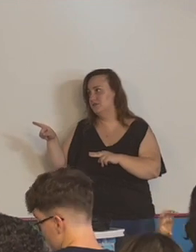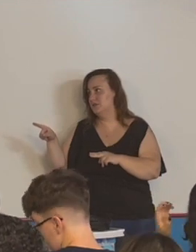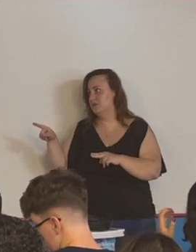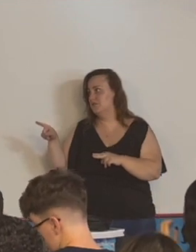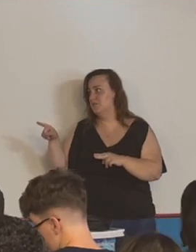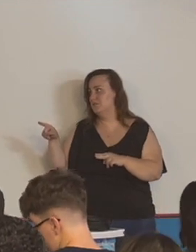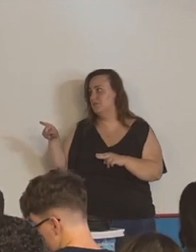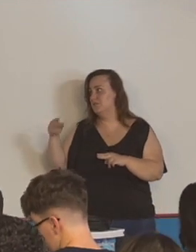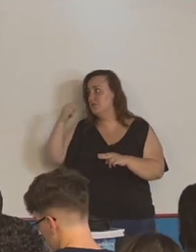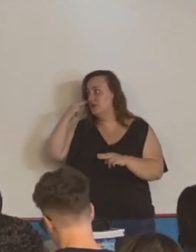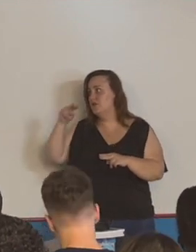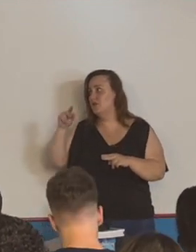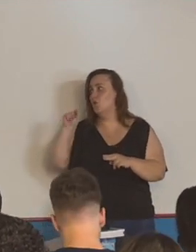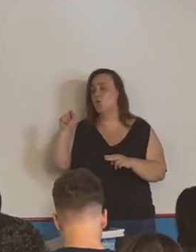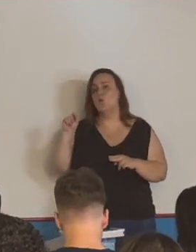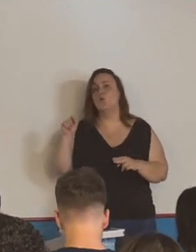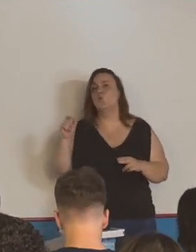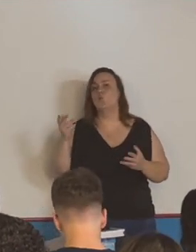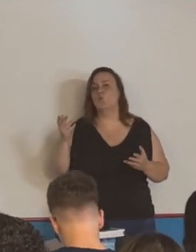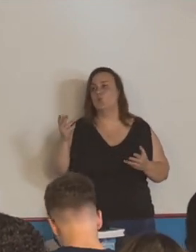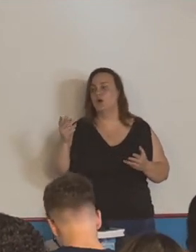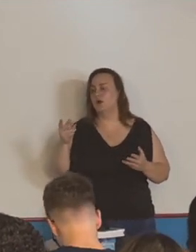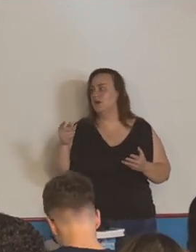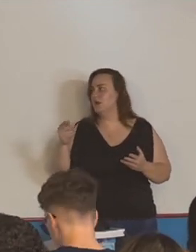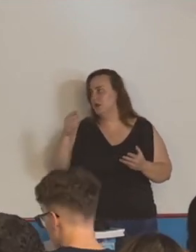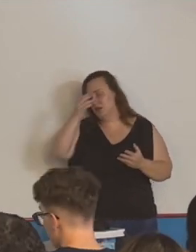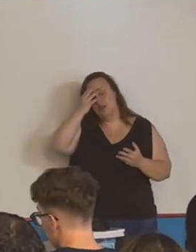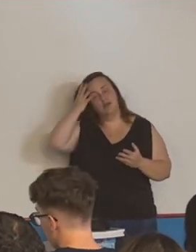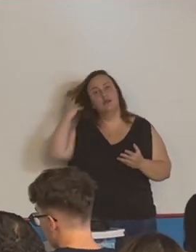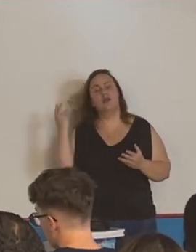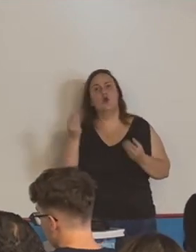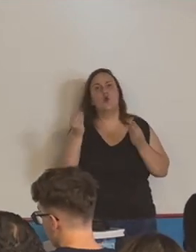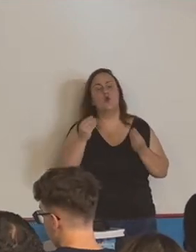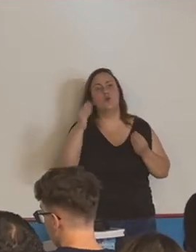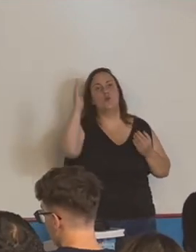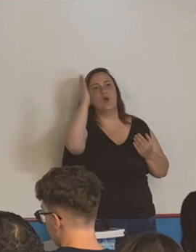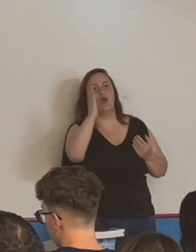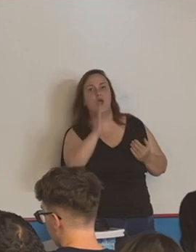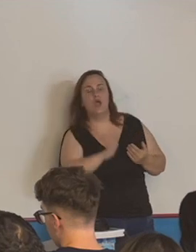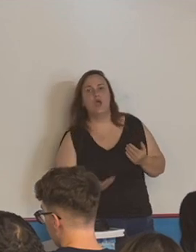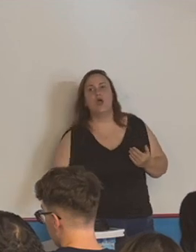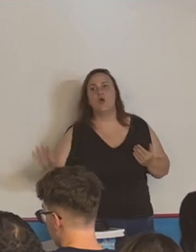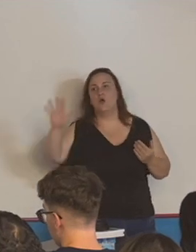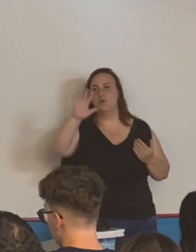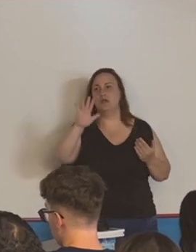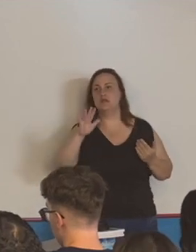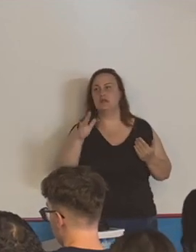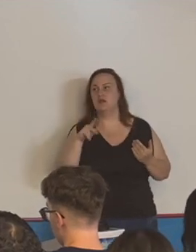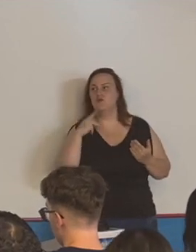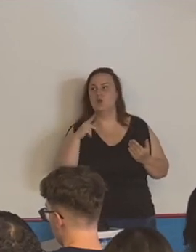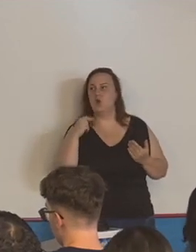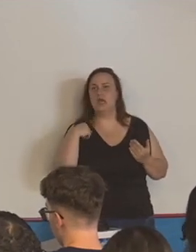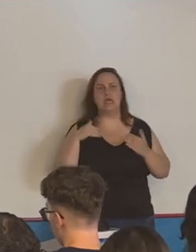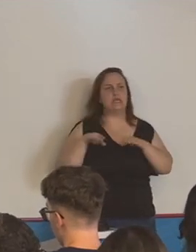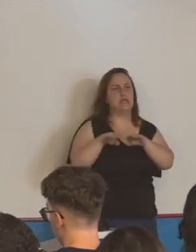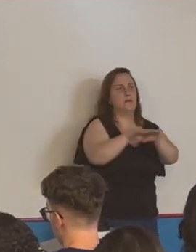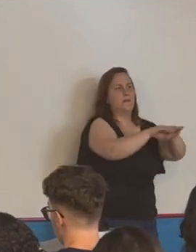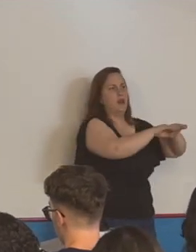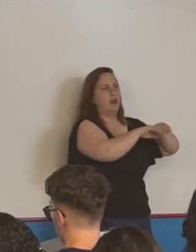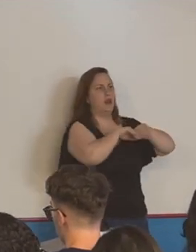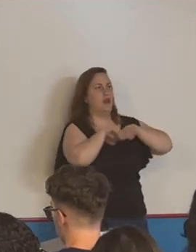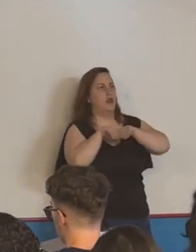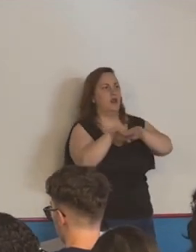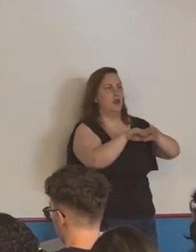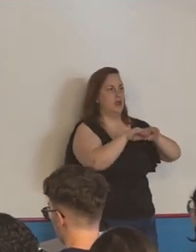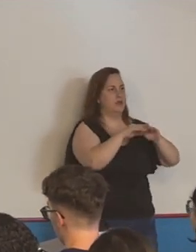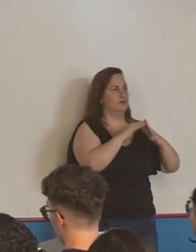para dizer, assim, o que é esse Brasil, né, que a República dizia que ia ser igualitária e tal, e na